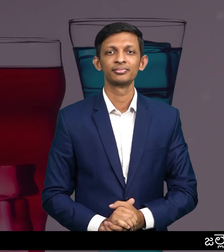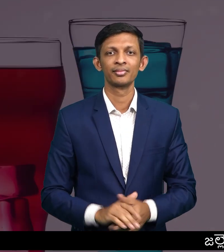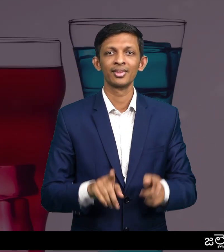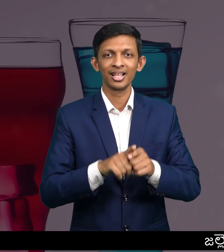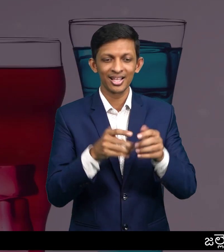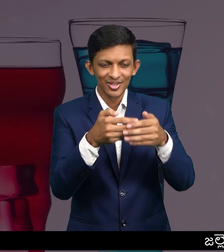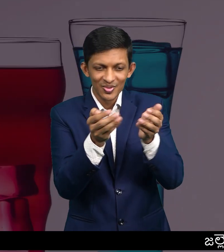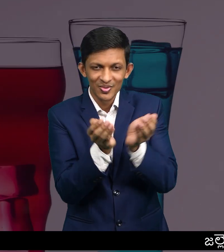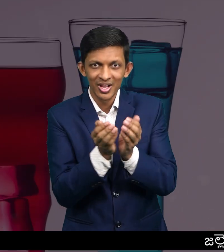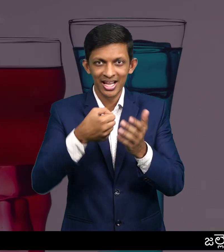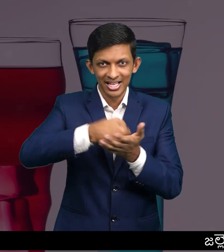జల్లెడ పట్టడం,